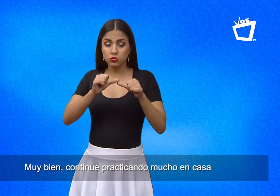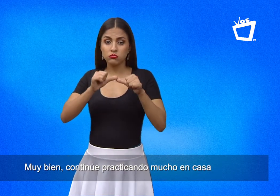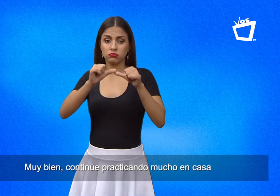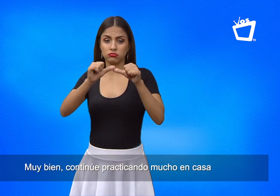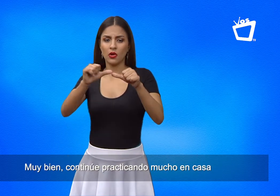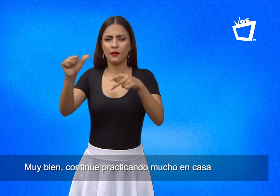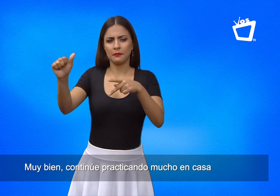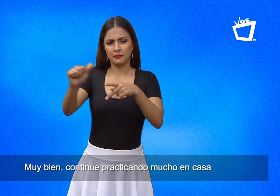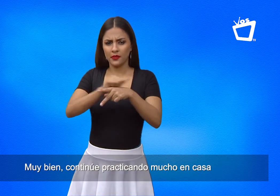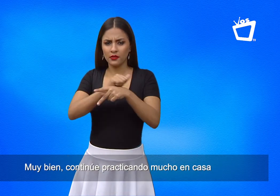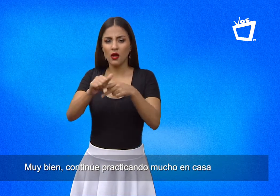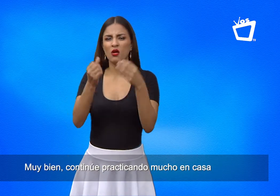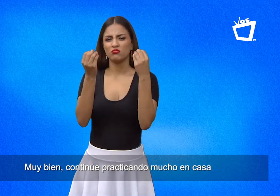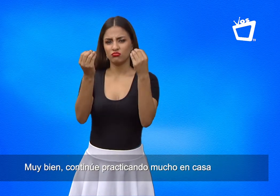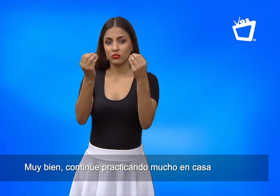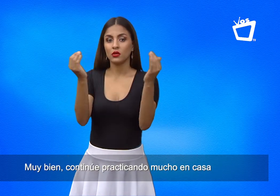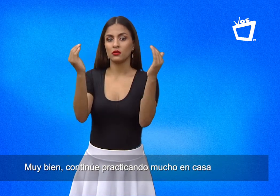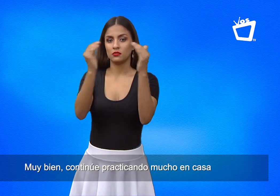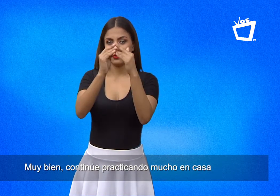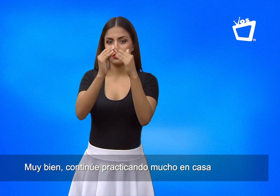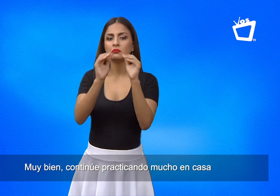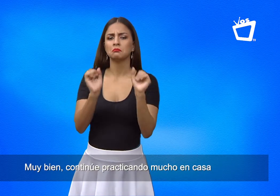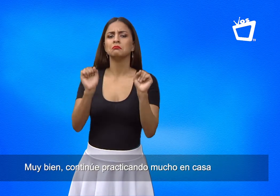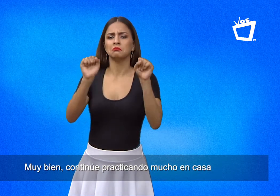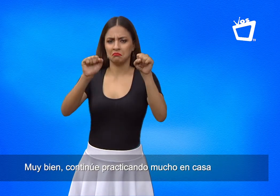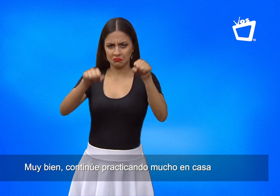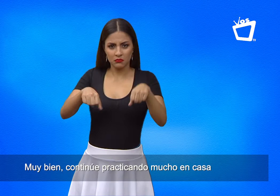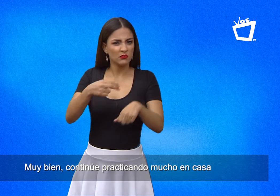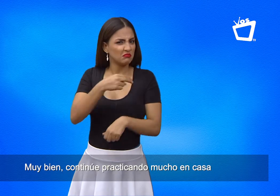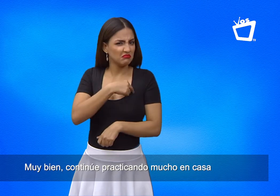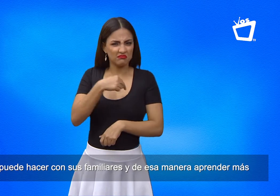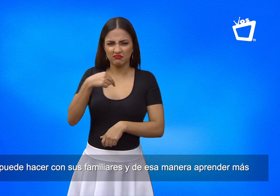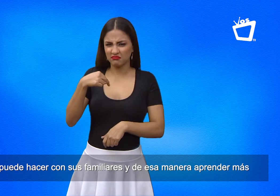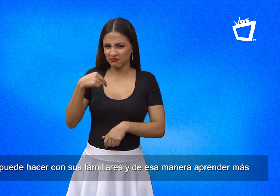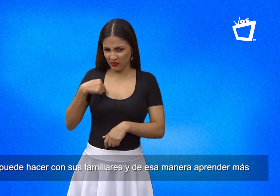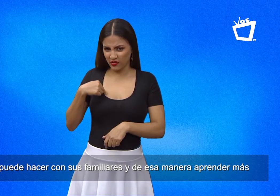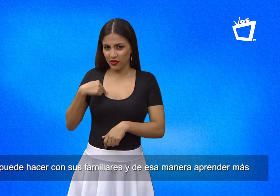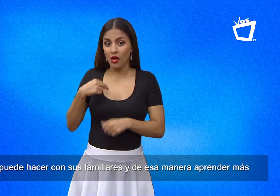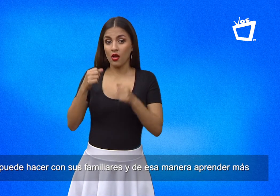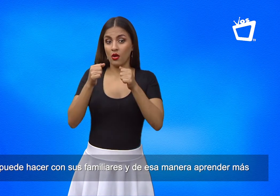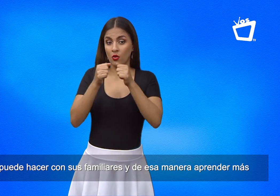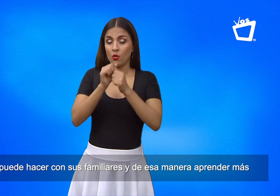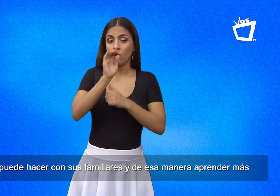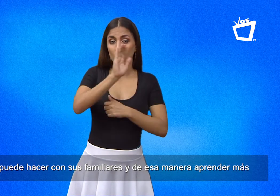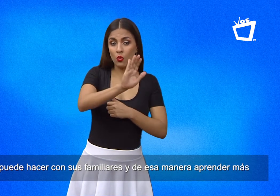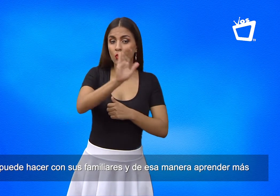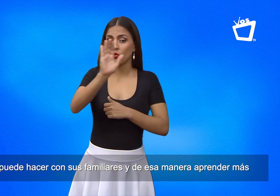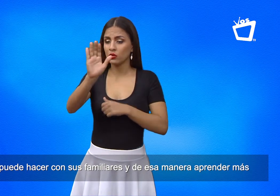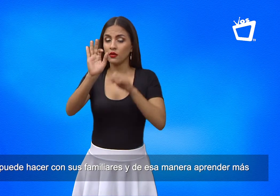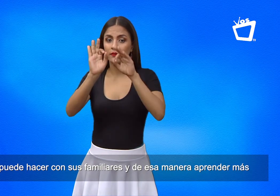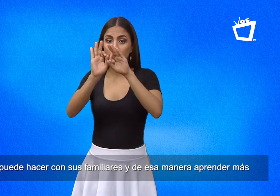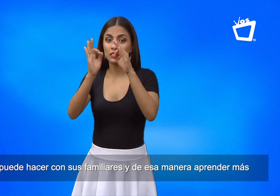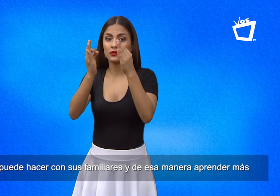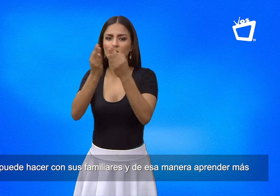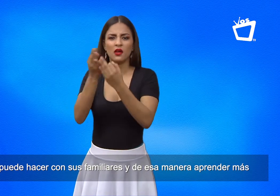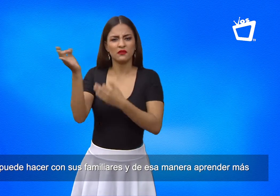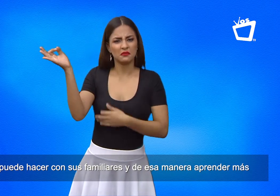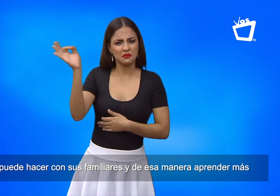Muy bien. Continúe practicando mucho en casa. Lo puede hacer con sus familiares y de esa manera aprender más sobre